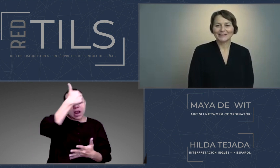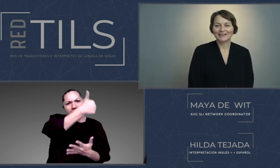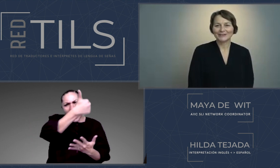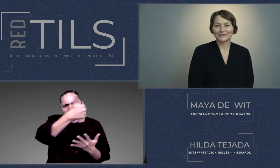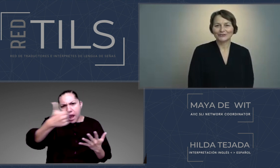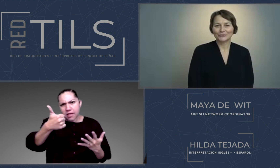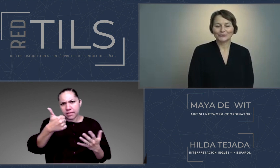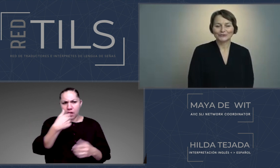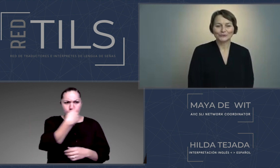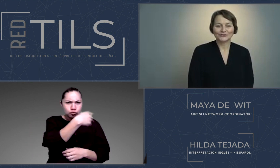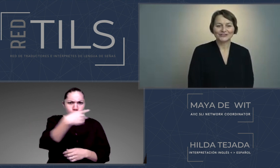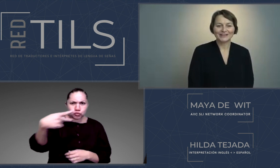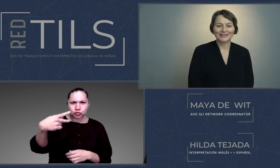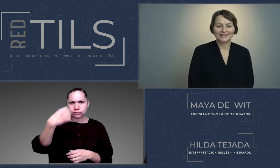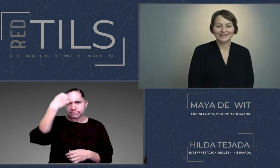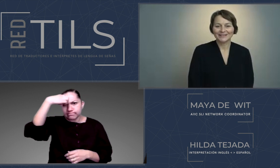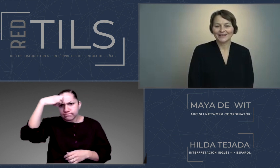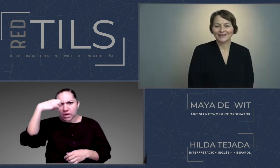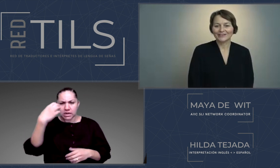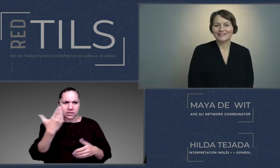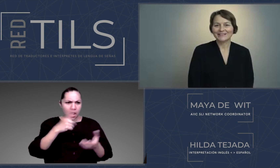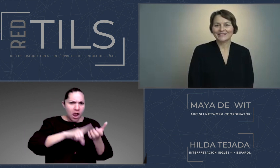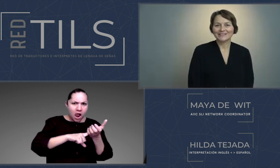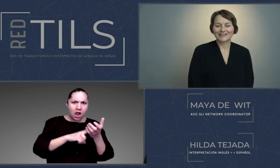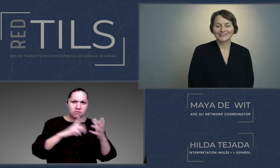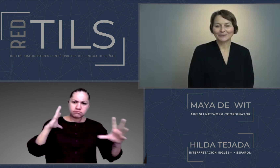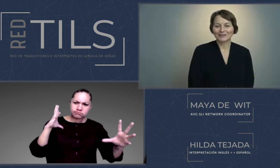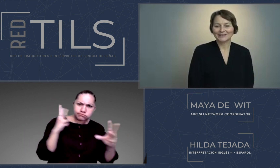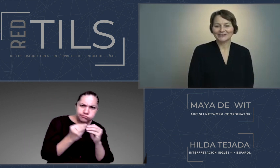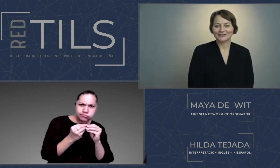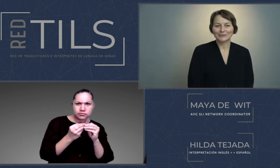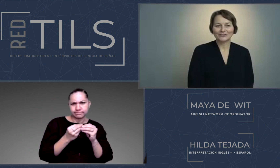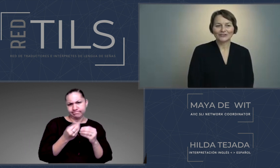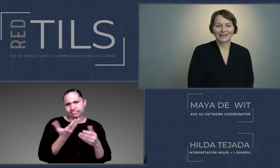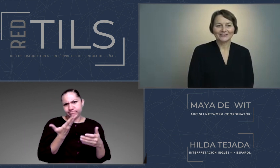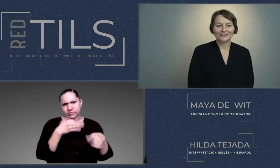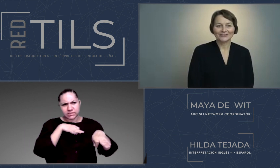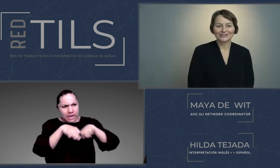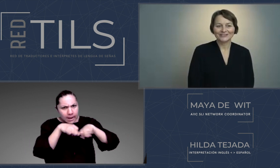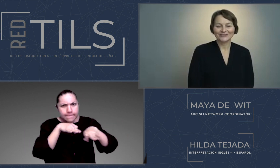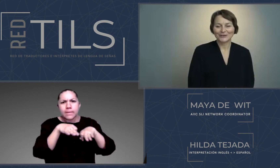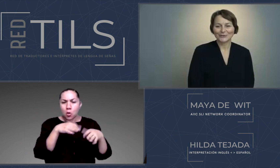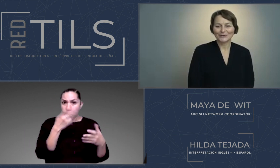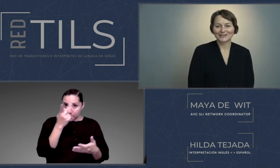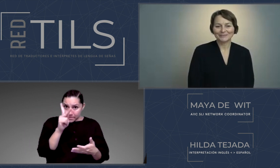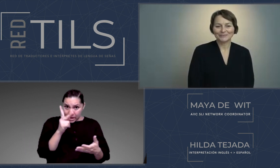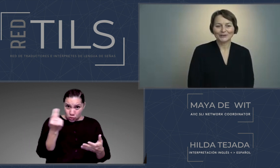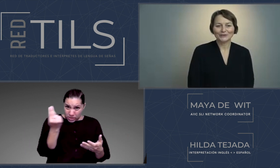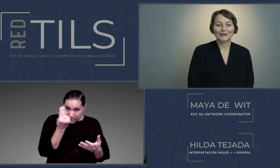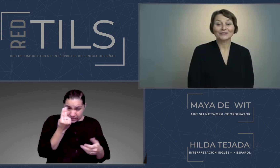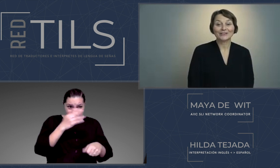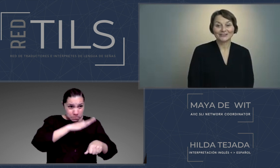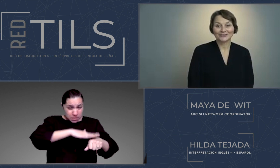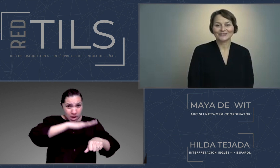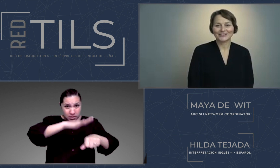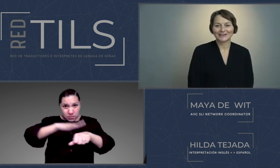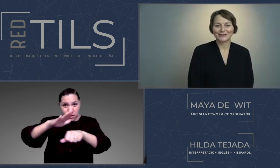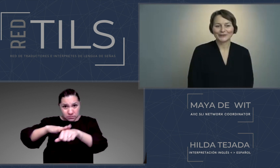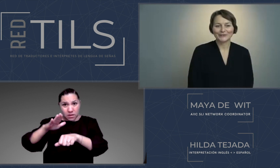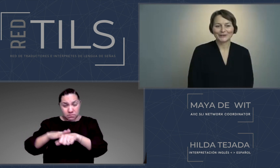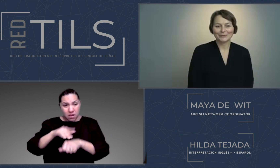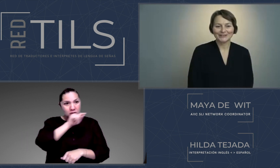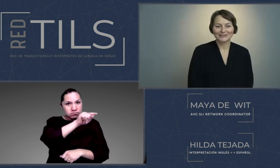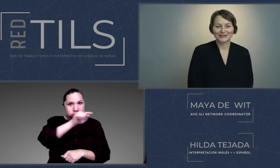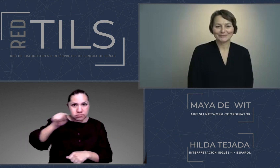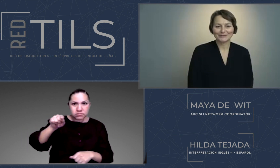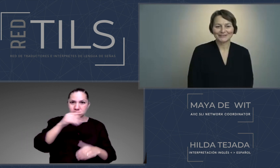para hacer que And to esto see se realice. that something Sé like this can que change. se necesita Congratulations de on muchas that. de